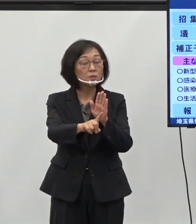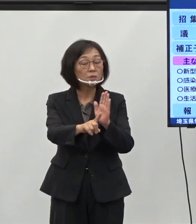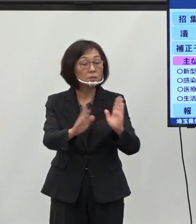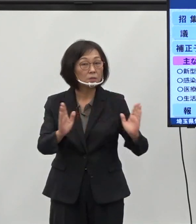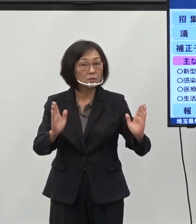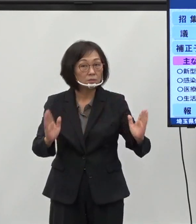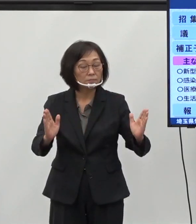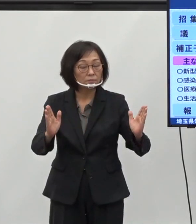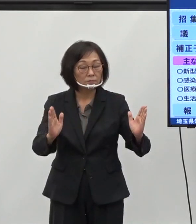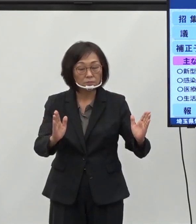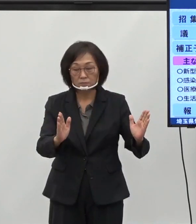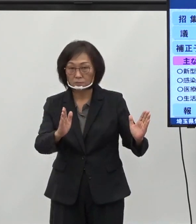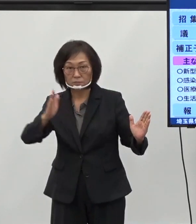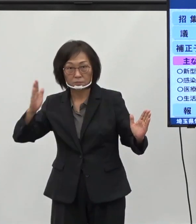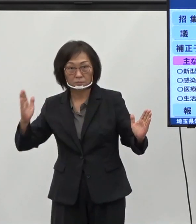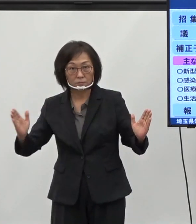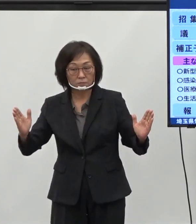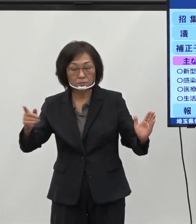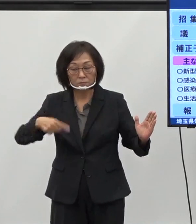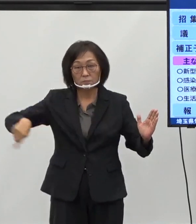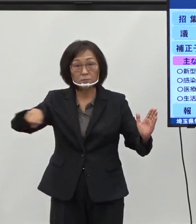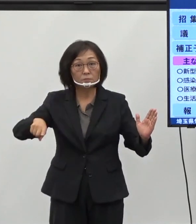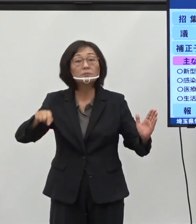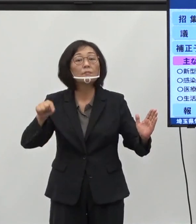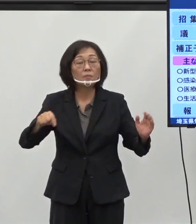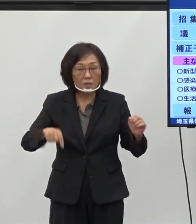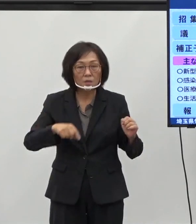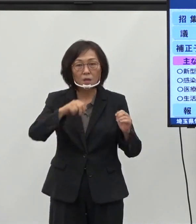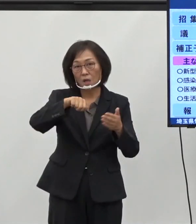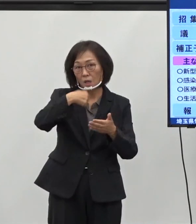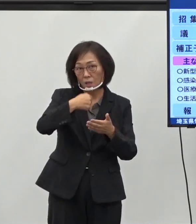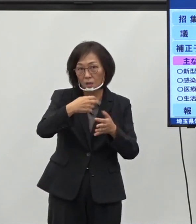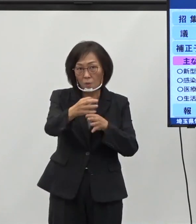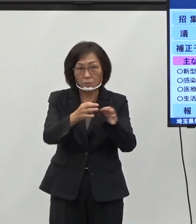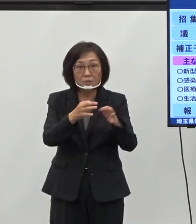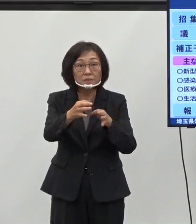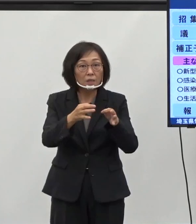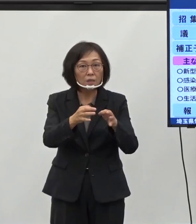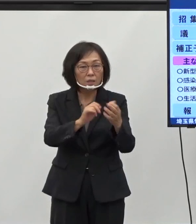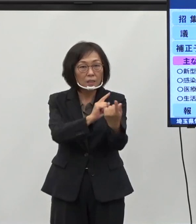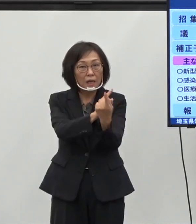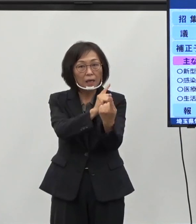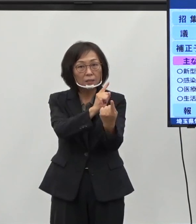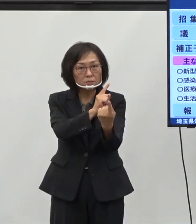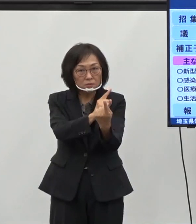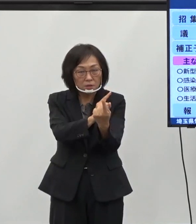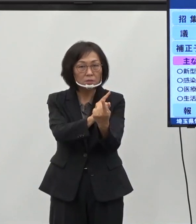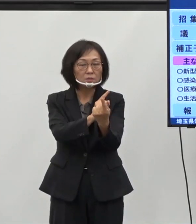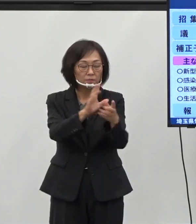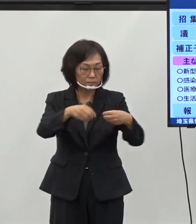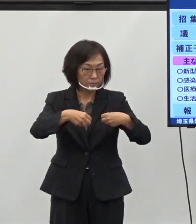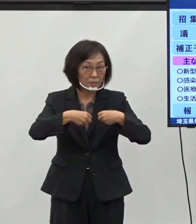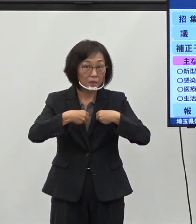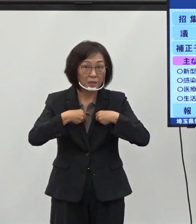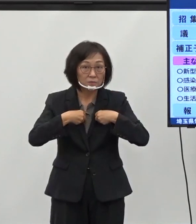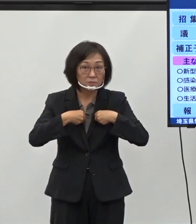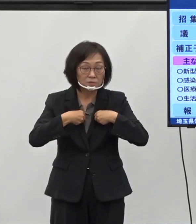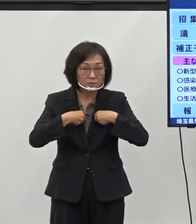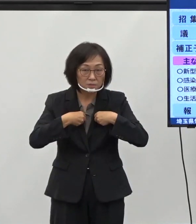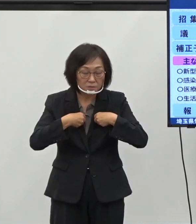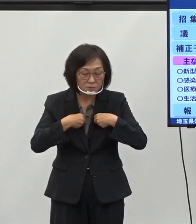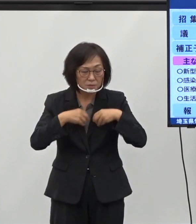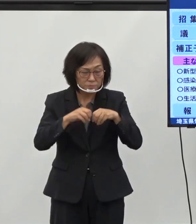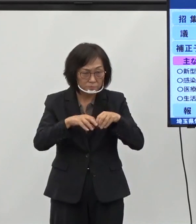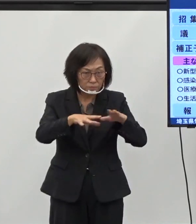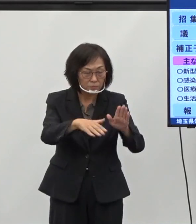の延長に伴い、飲食店等の事業者への感染拡大防止策協力金